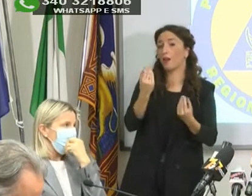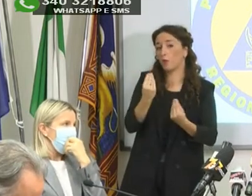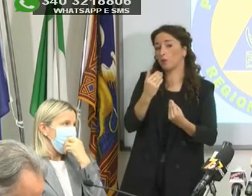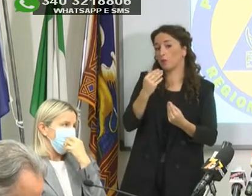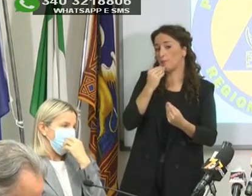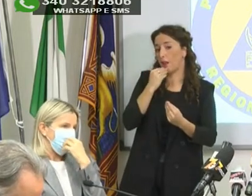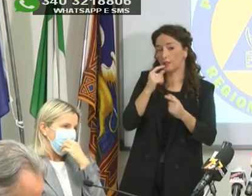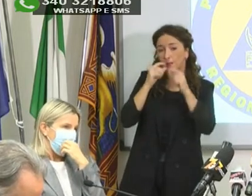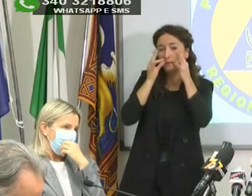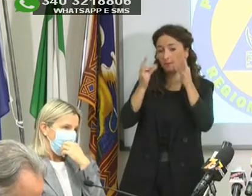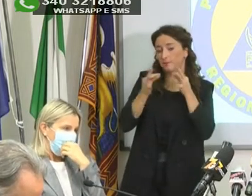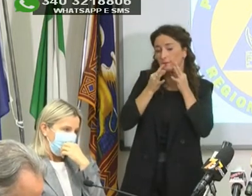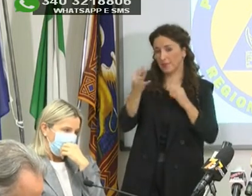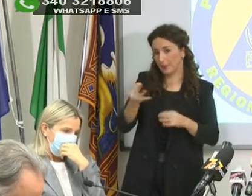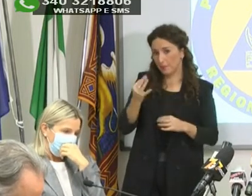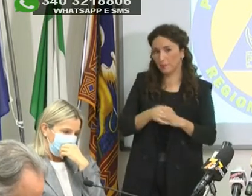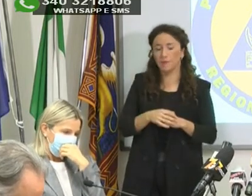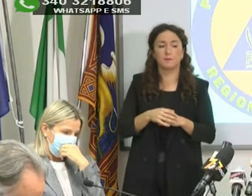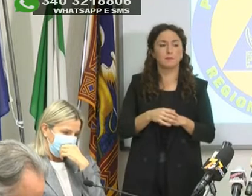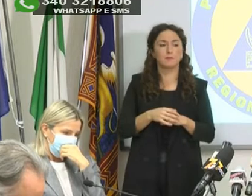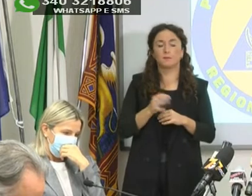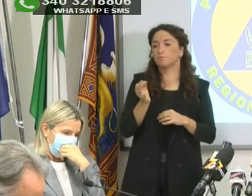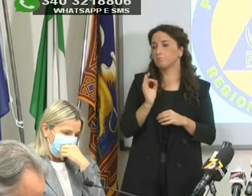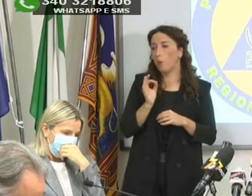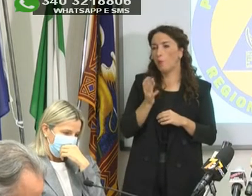la mascherina, perché sono andati magari